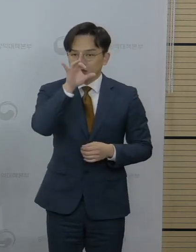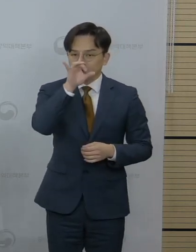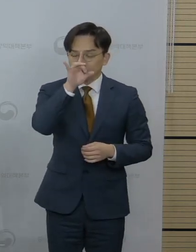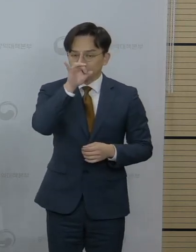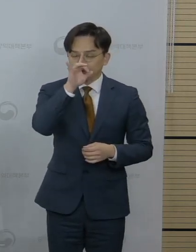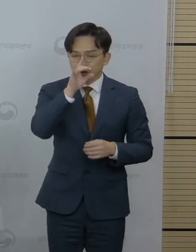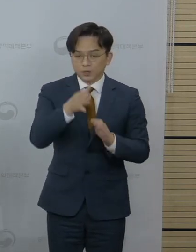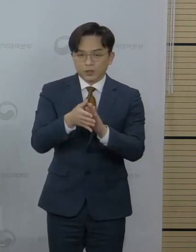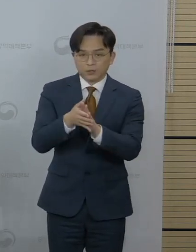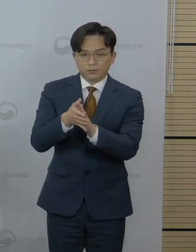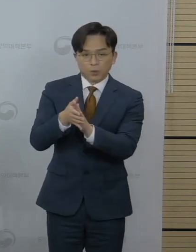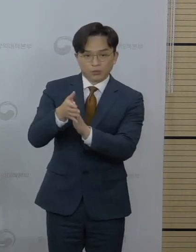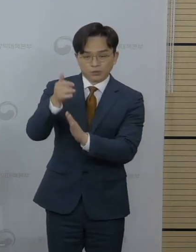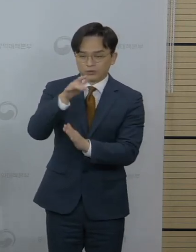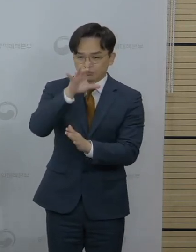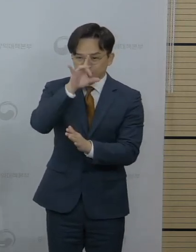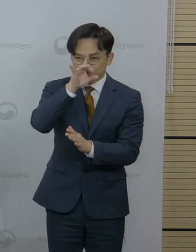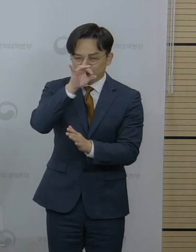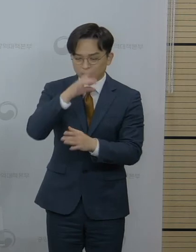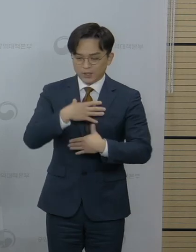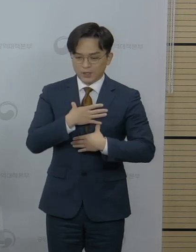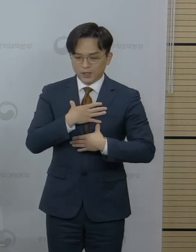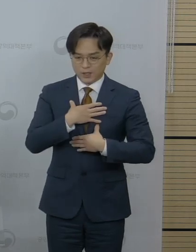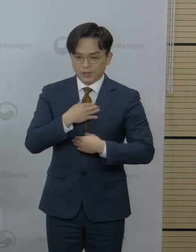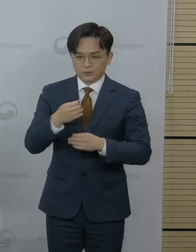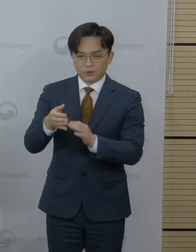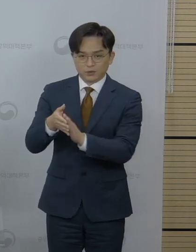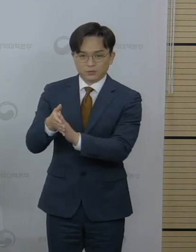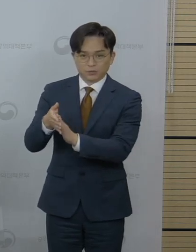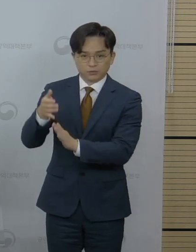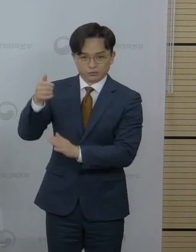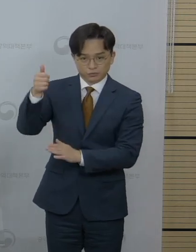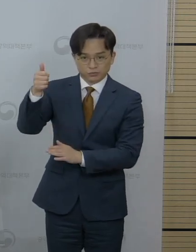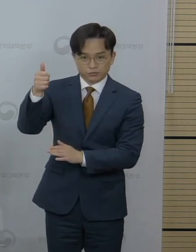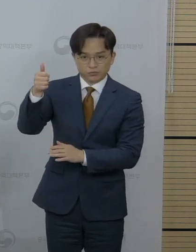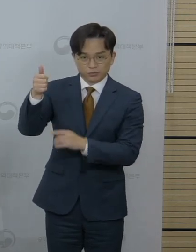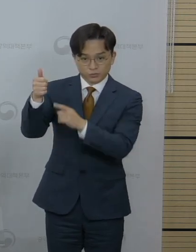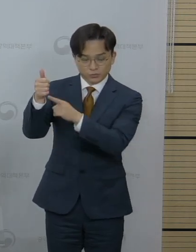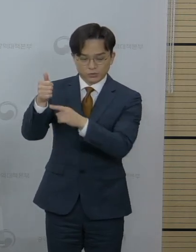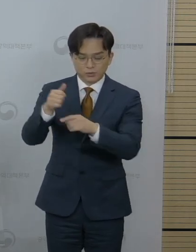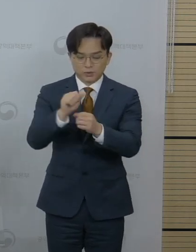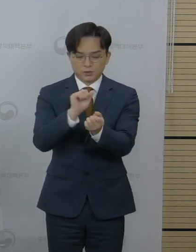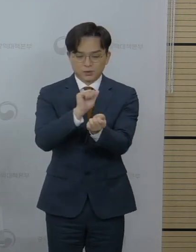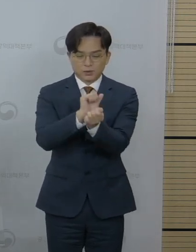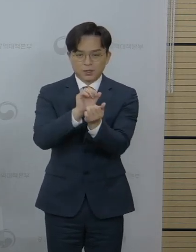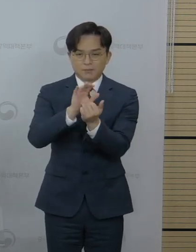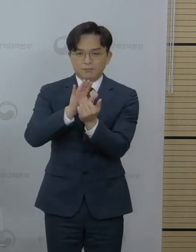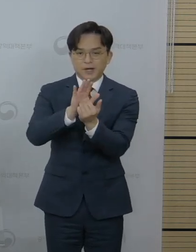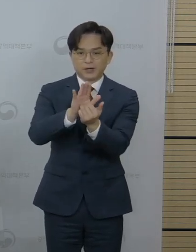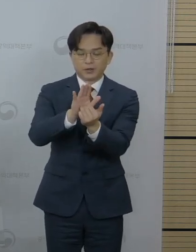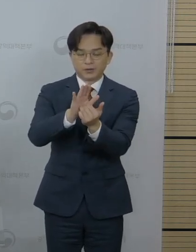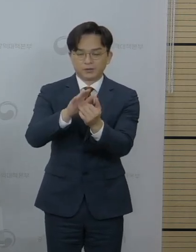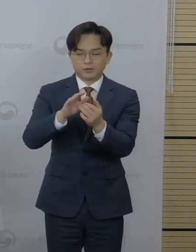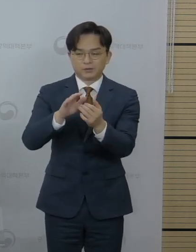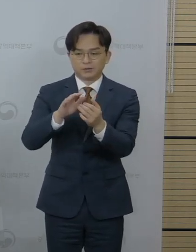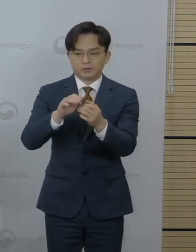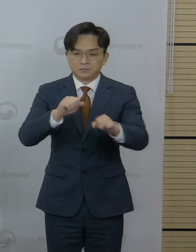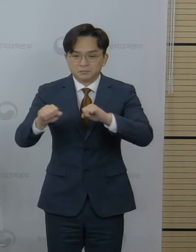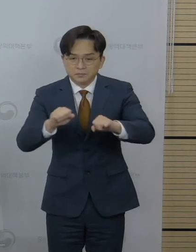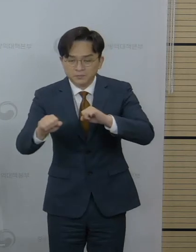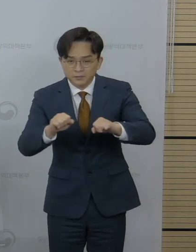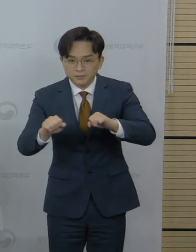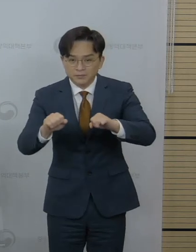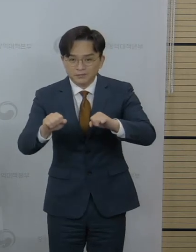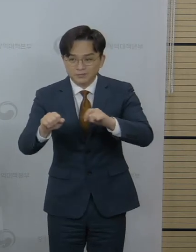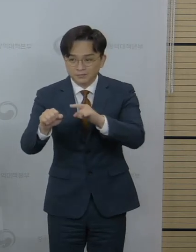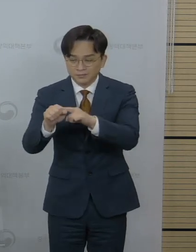것들을 정하고 또 시행해 나가는 데 있어서 별개의 입장을 방대본이 가지고